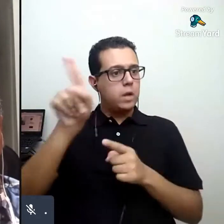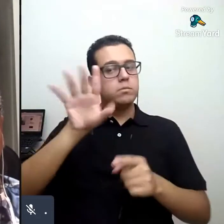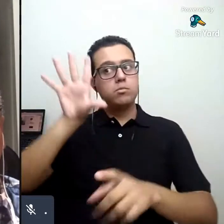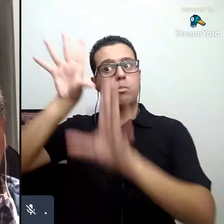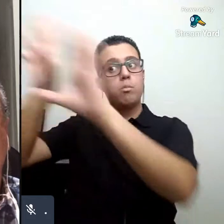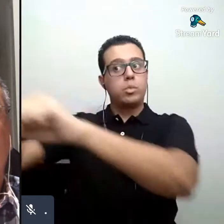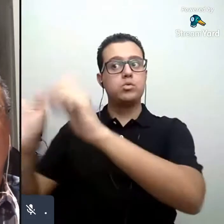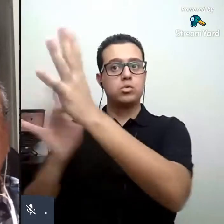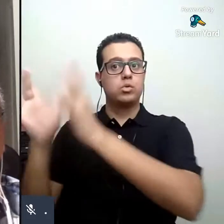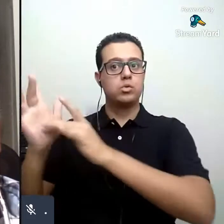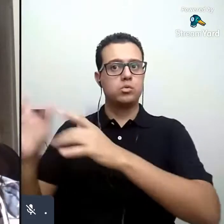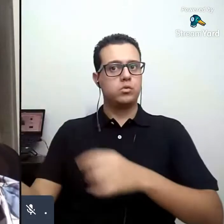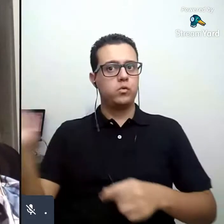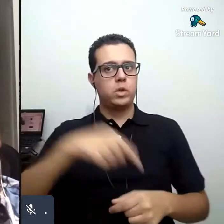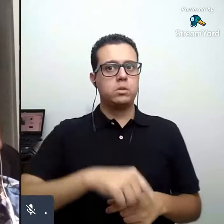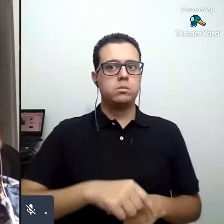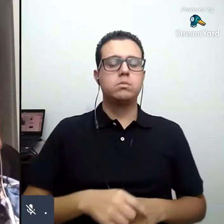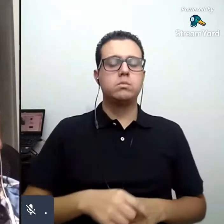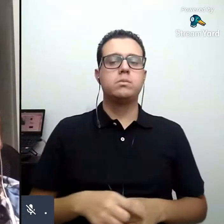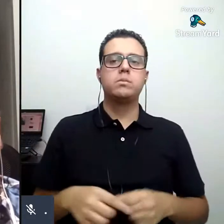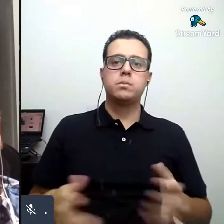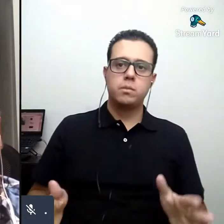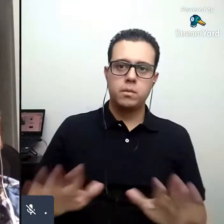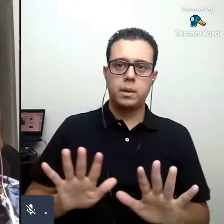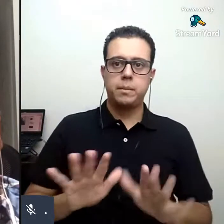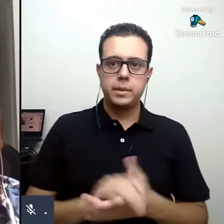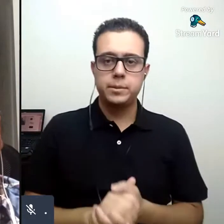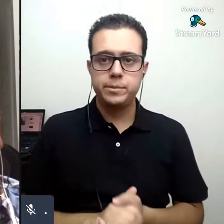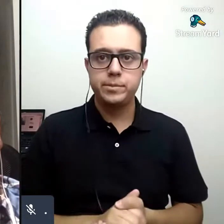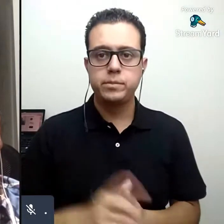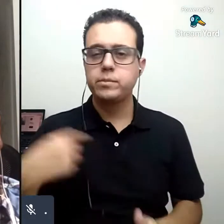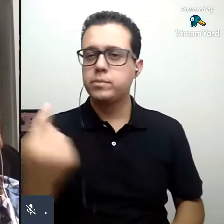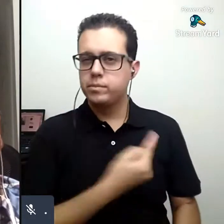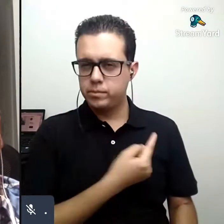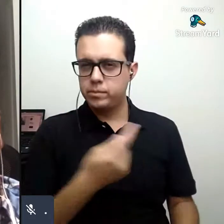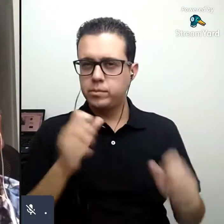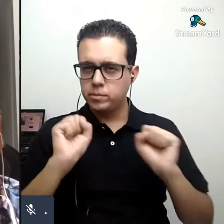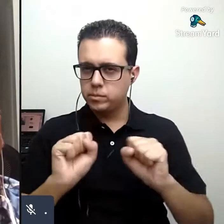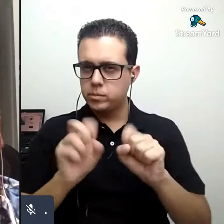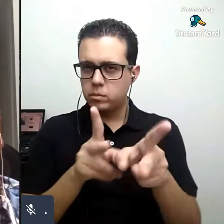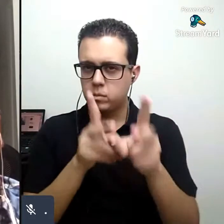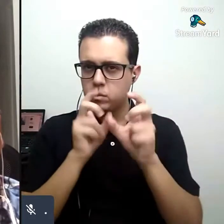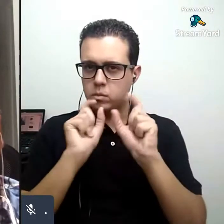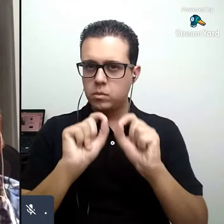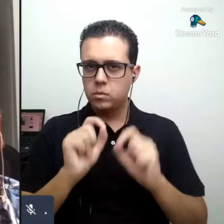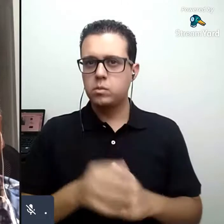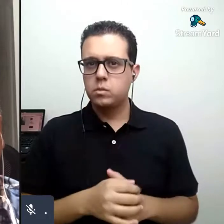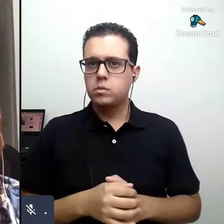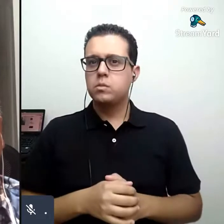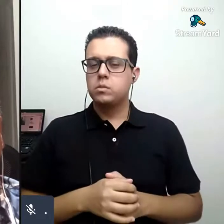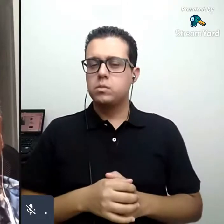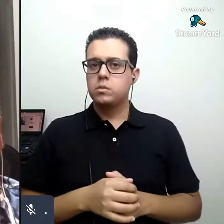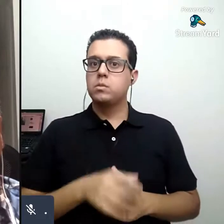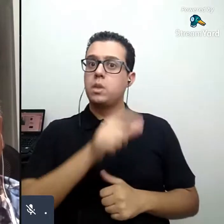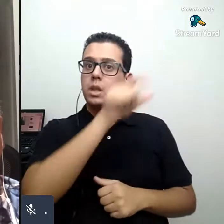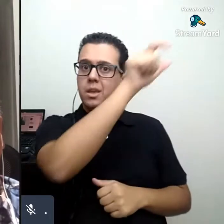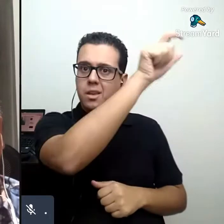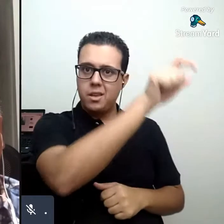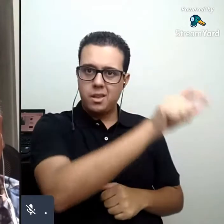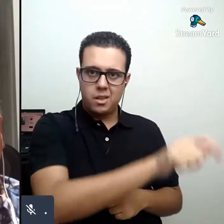dele. Mas nós temos aqui já uma percepção de que este homem tinha algum temor a